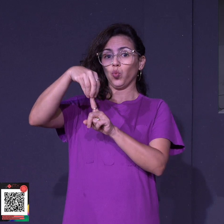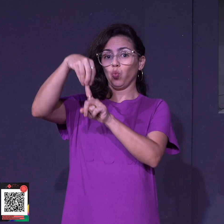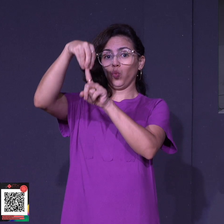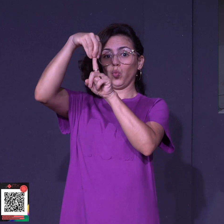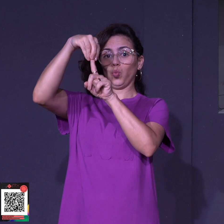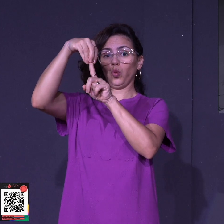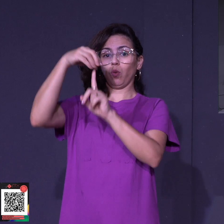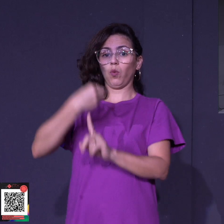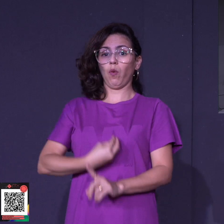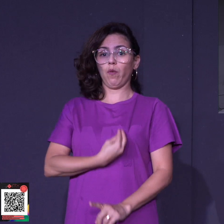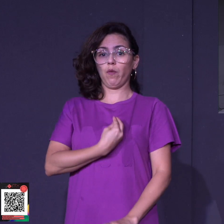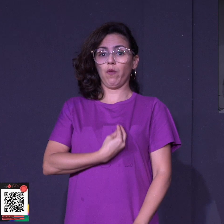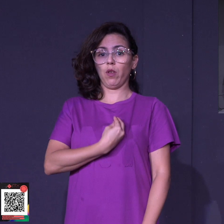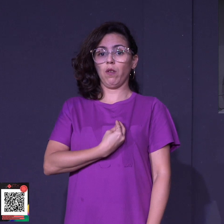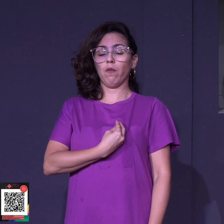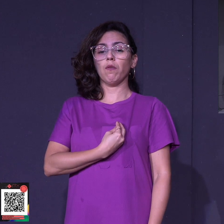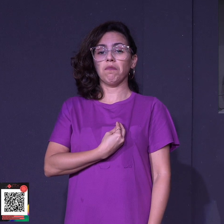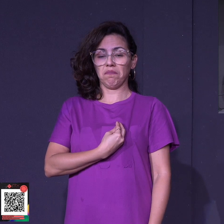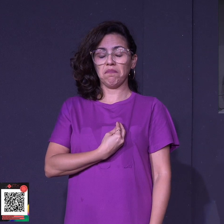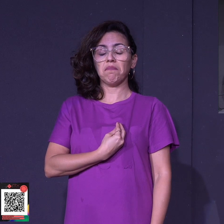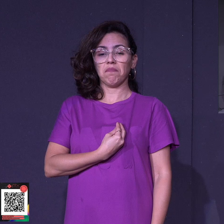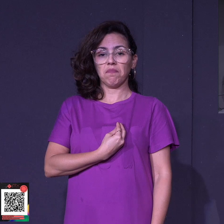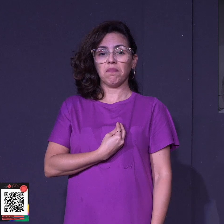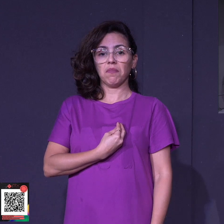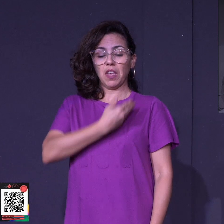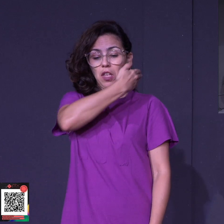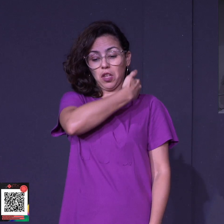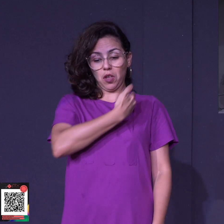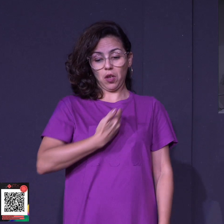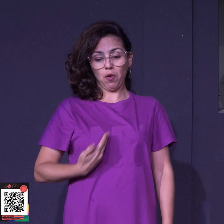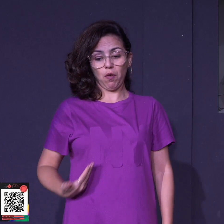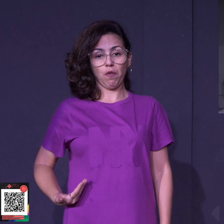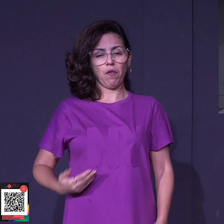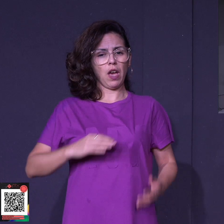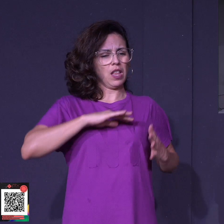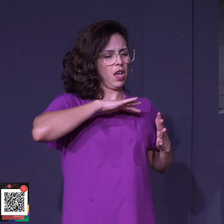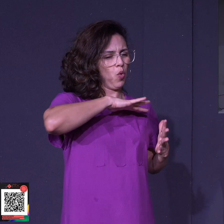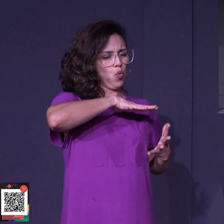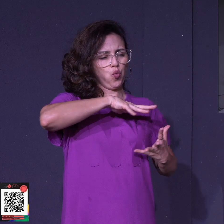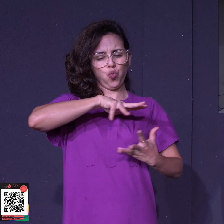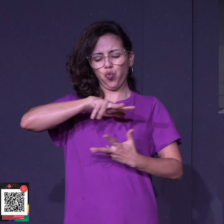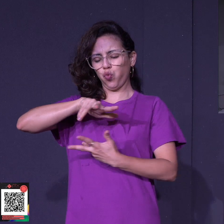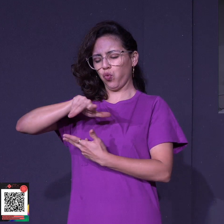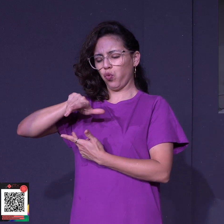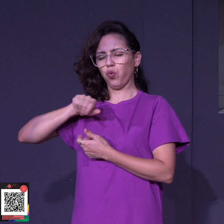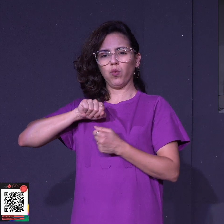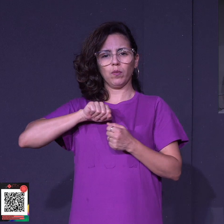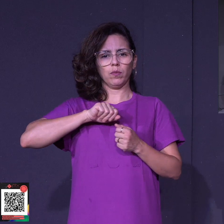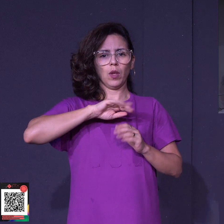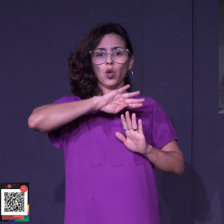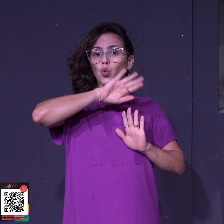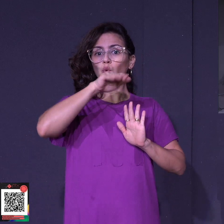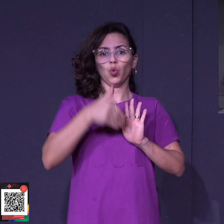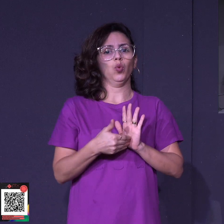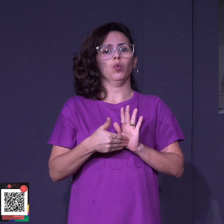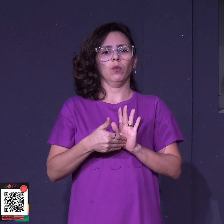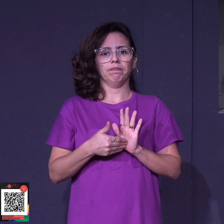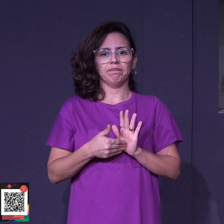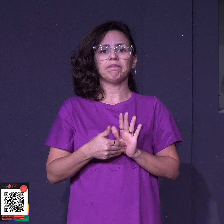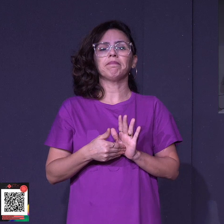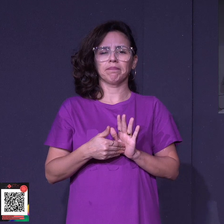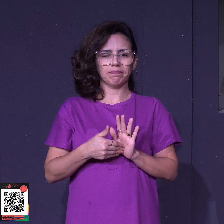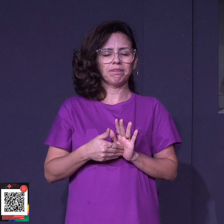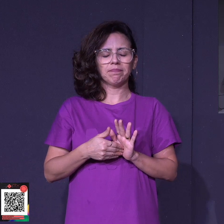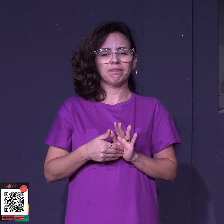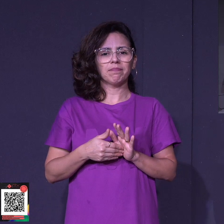e a todo governa. Não quero ser simplista, mas essa é a essência desse ensinamento.